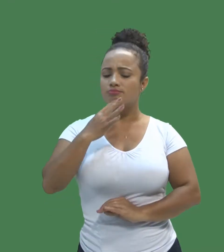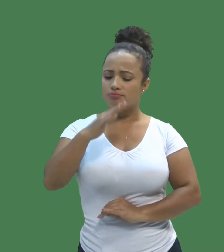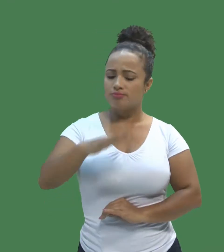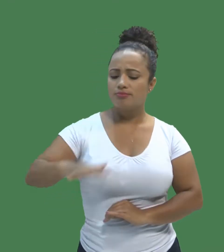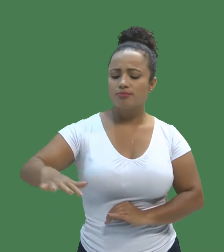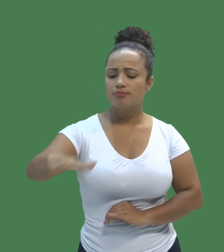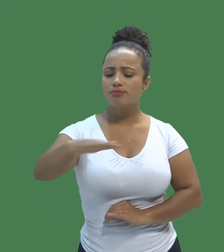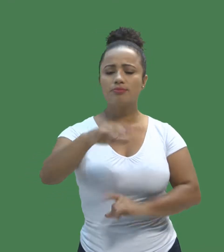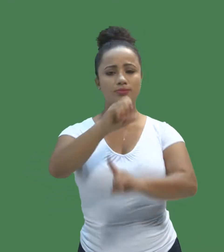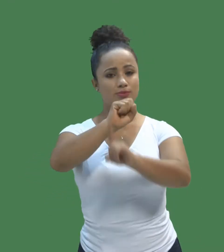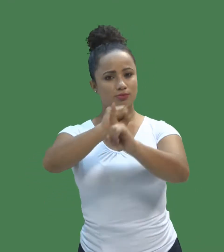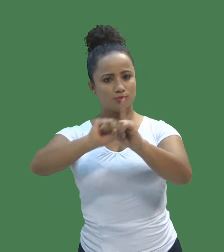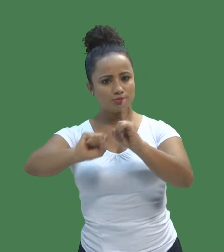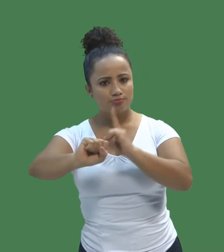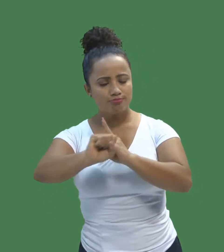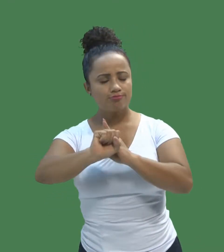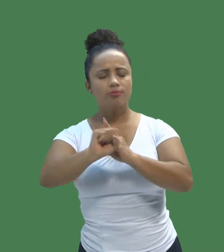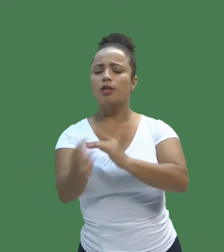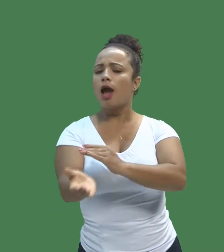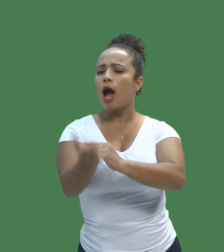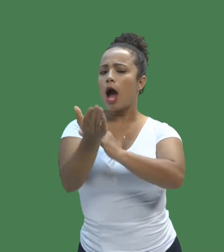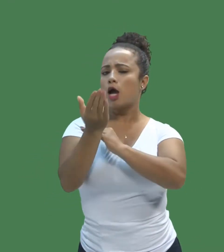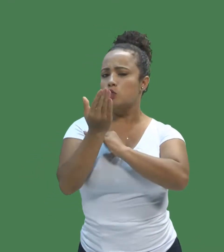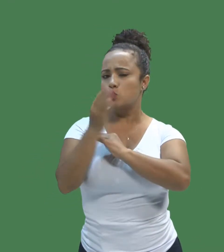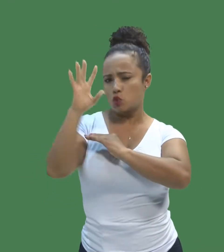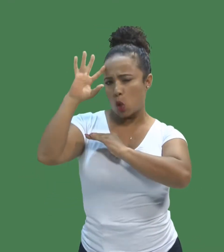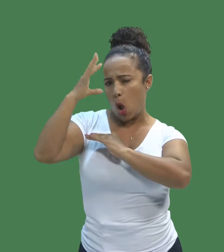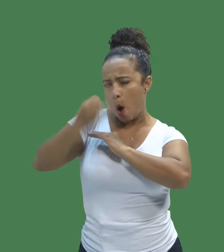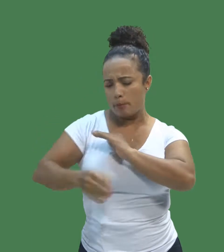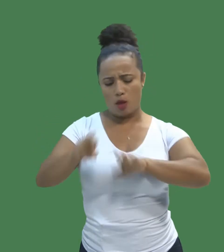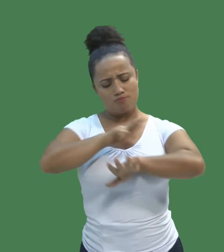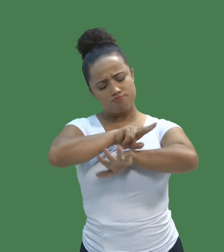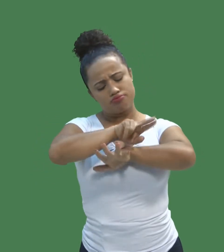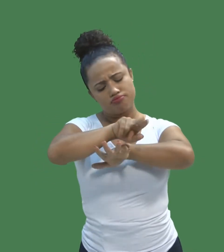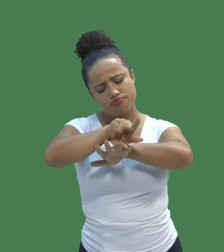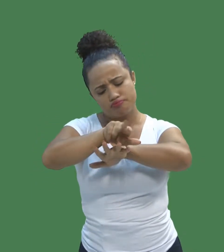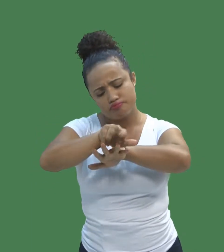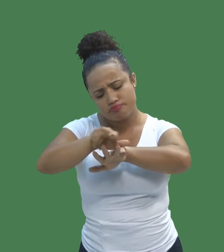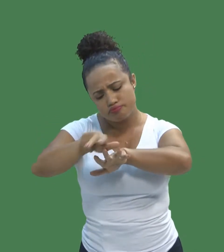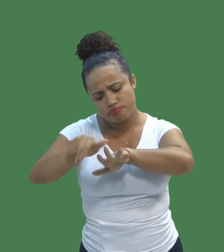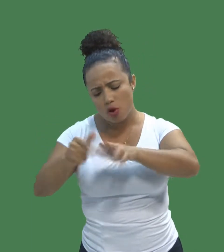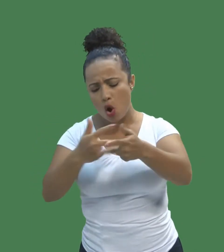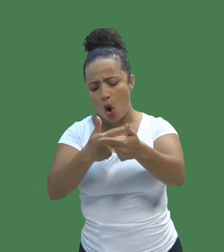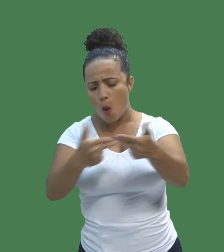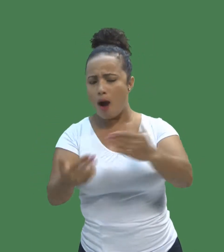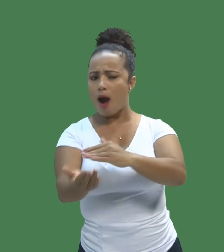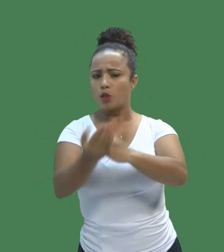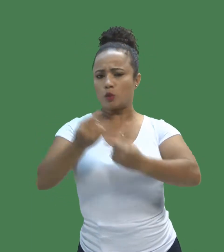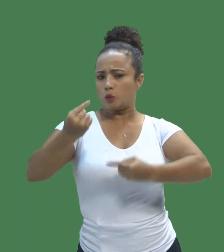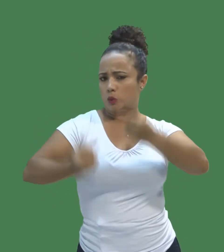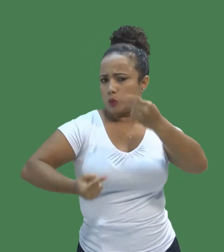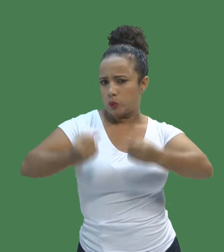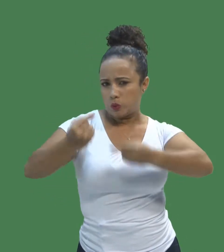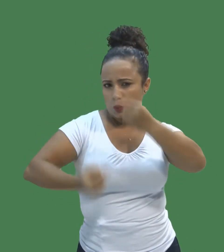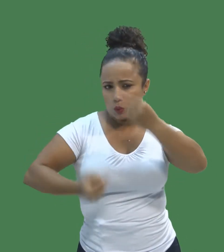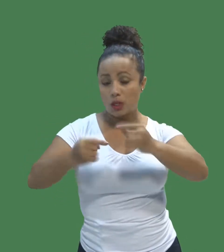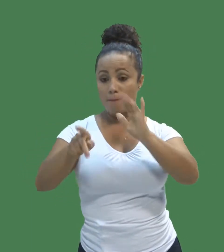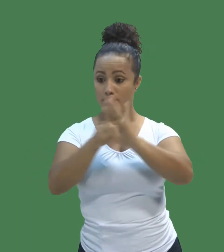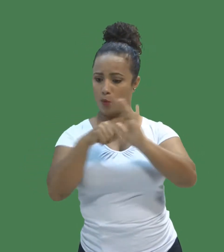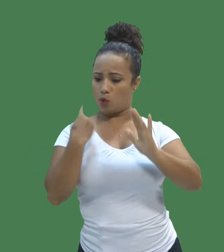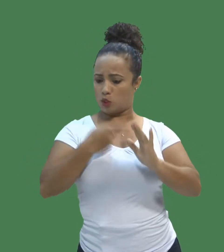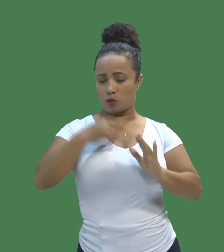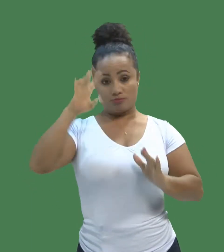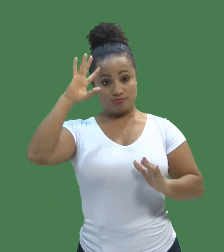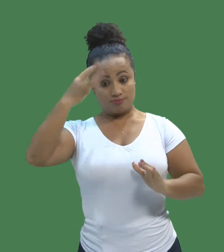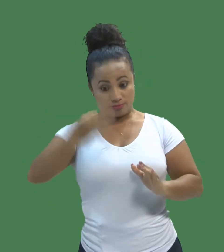conhecimento sociológico abre um leque de possibilidades de discussões importantes para a compreensão da